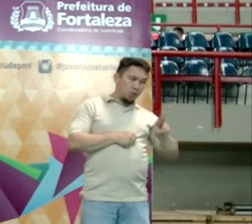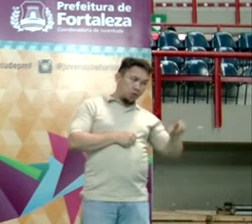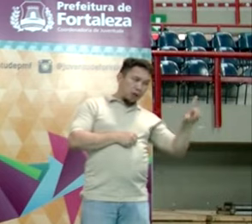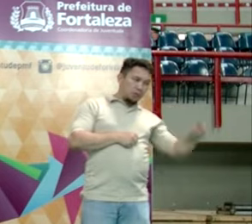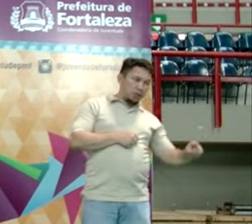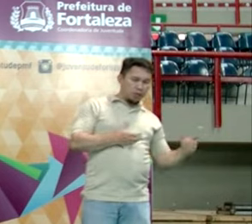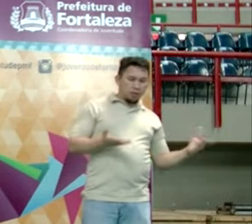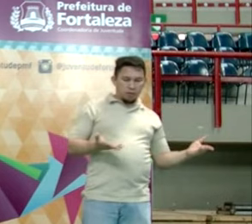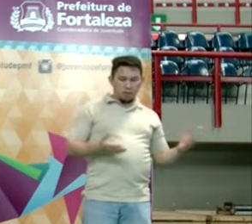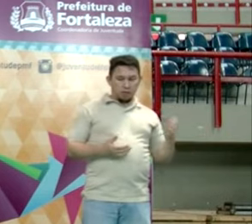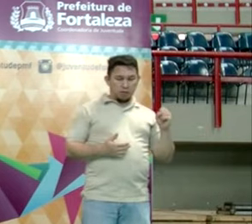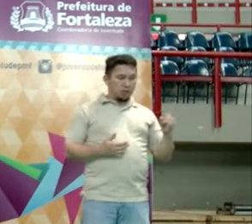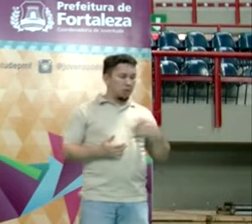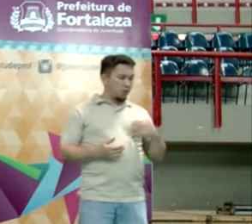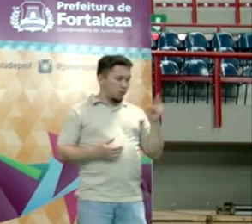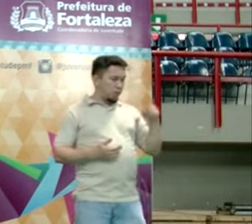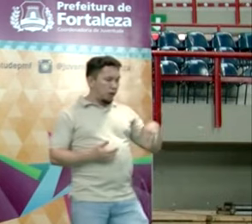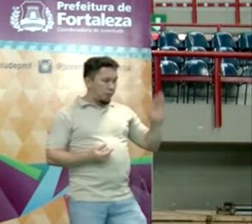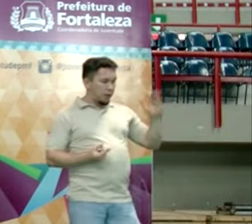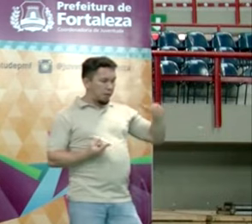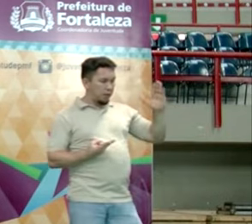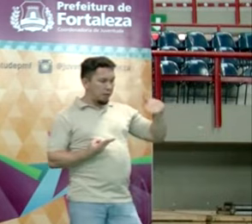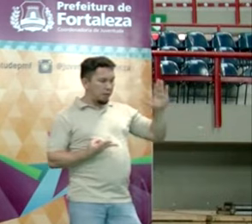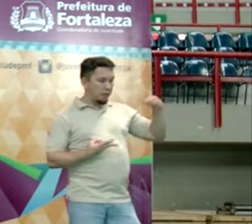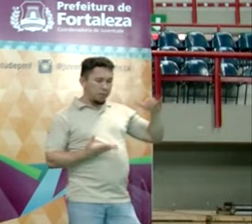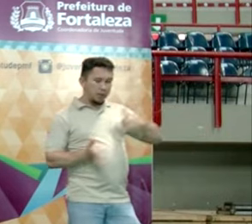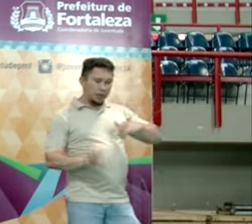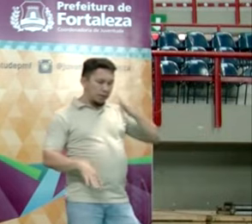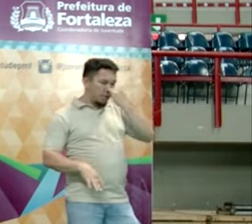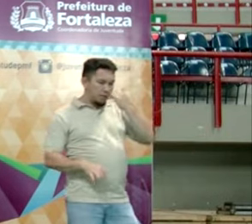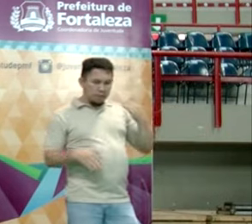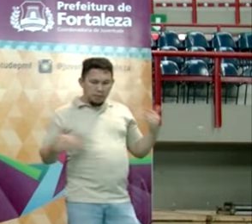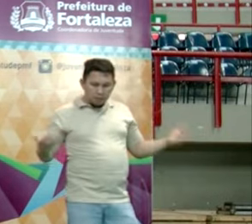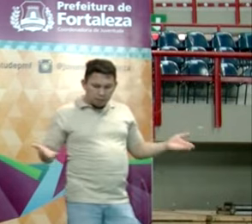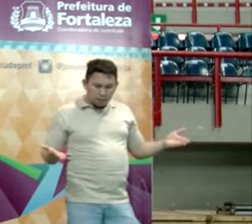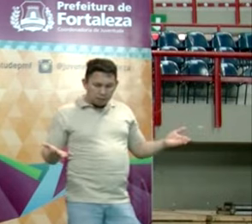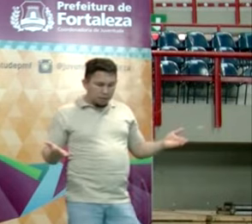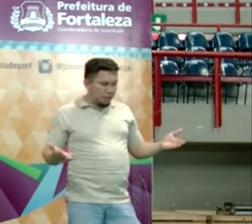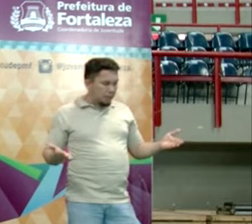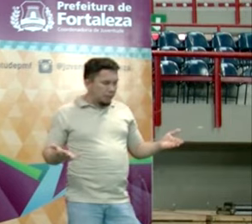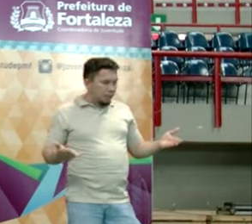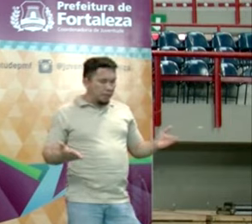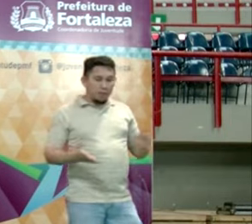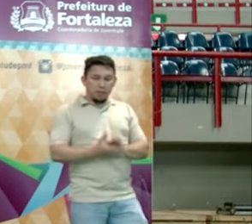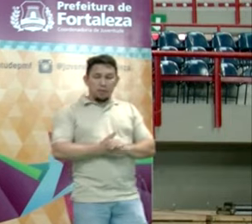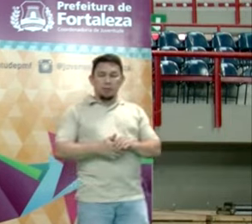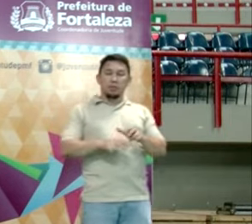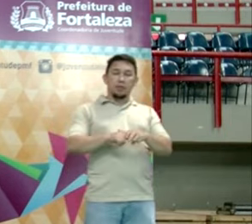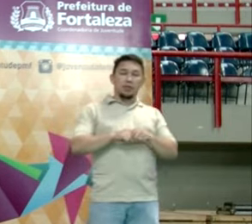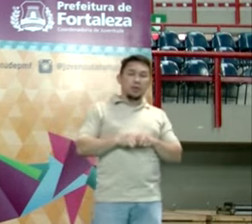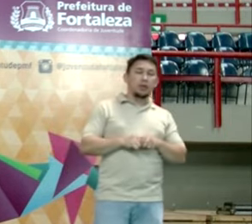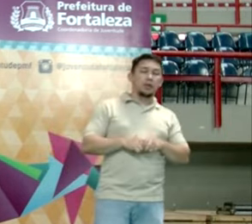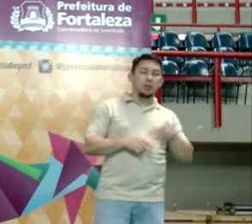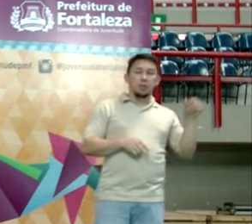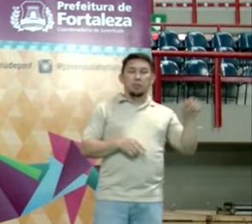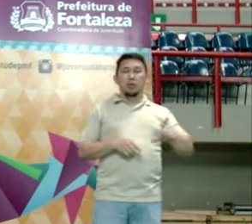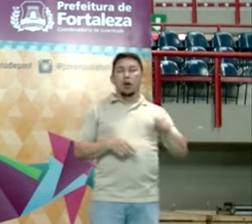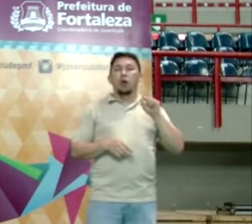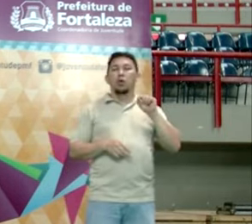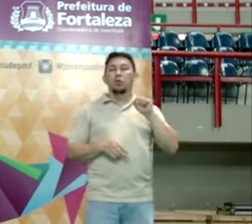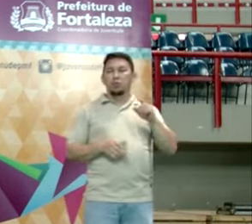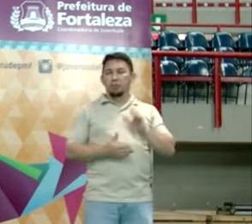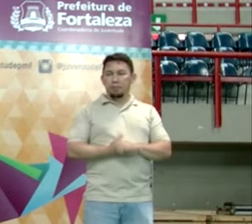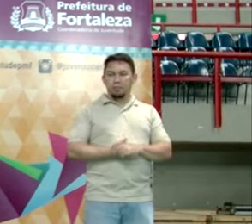menos. Porque se eu utilizar mais, eu vou me lascar no final do mês. Por sinal, o pior de